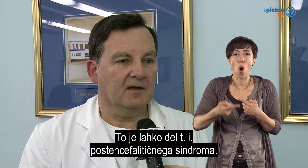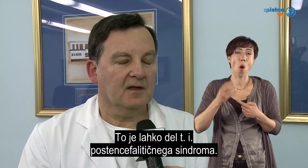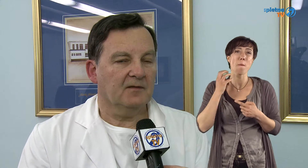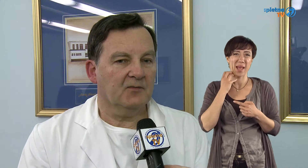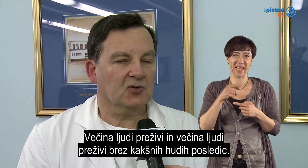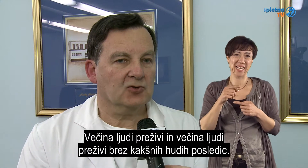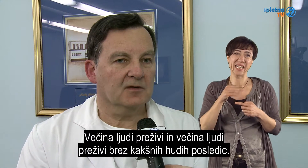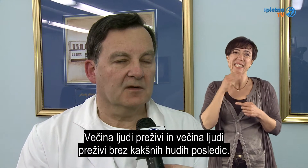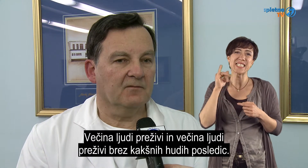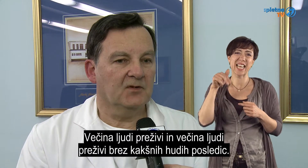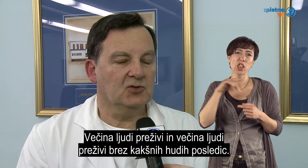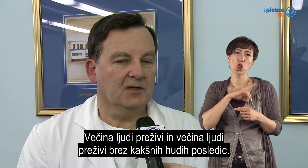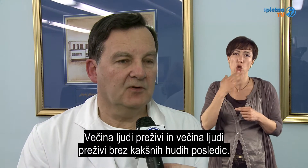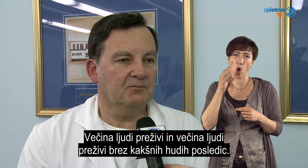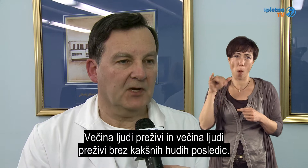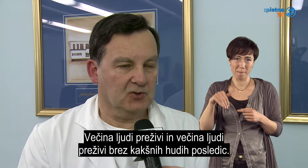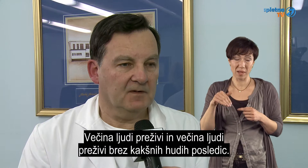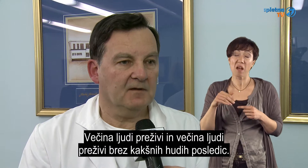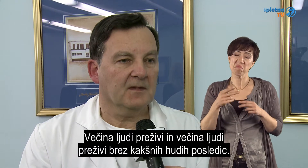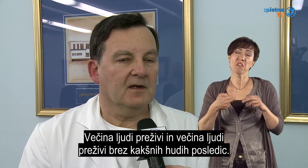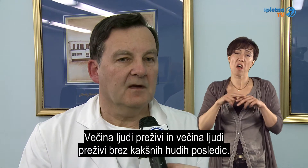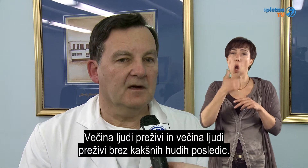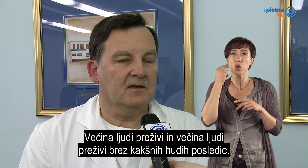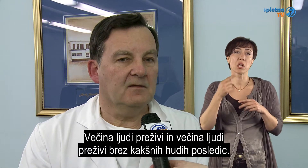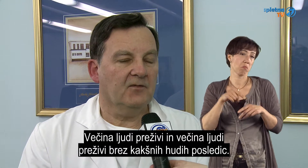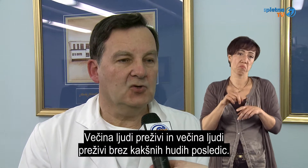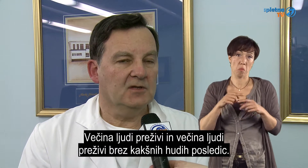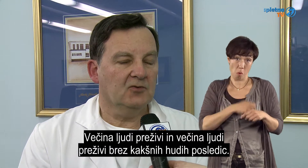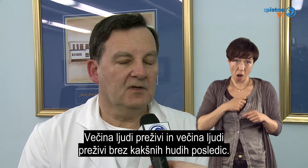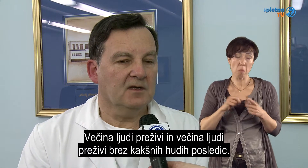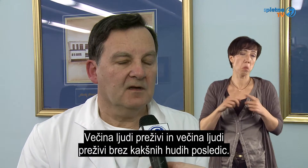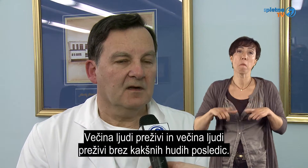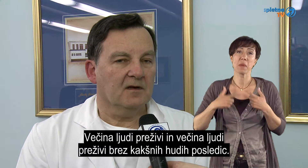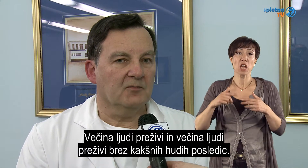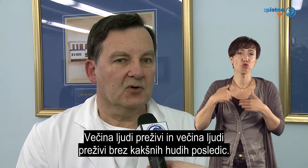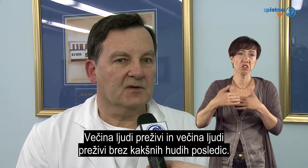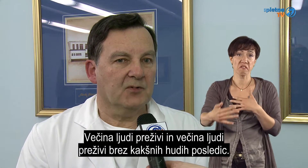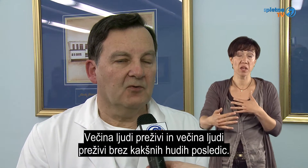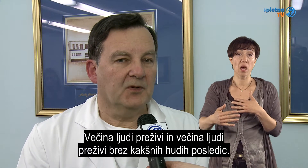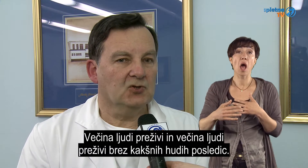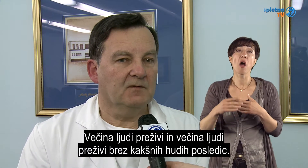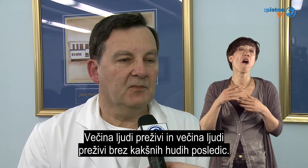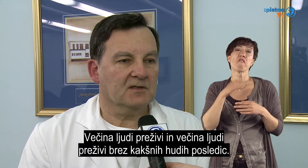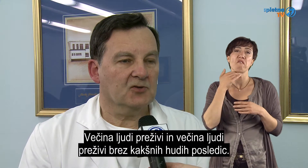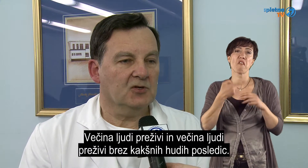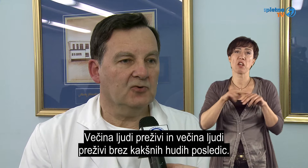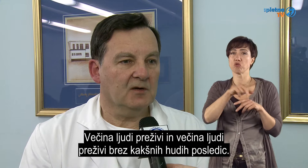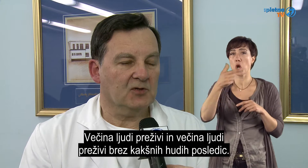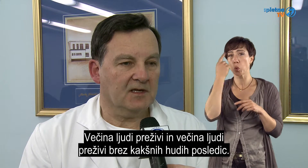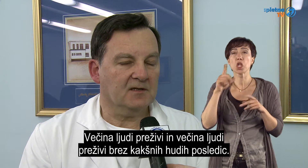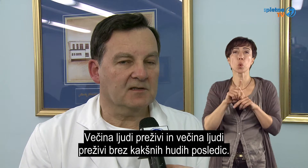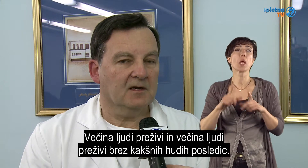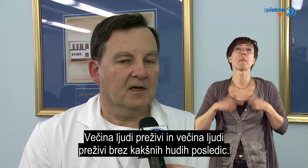sindroma. Namreč večina ljudi preživi in večina ljudi pravzaprav preživi brez kakšnih